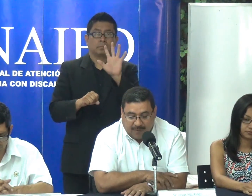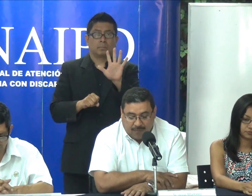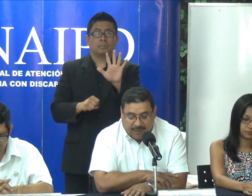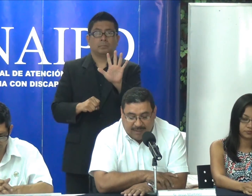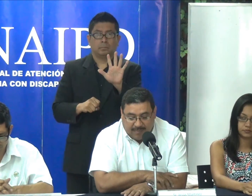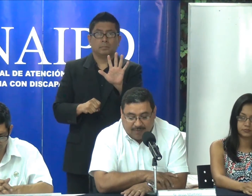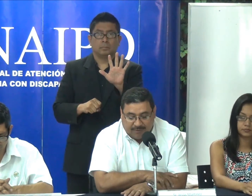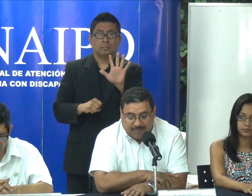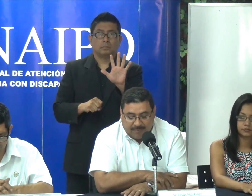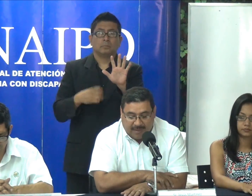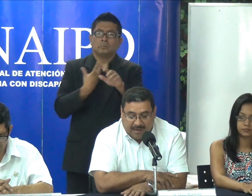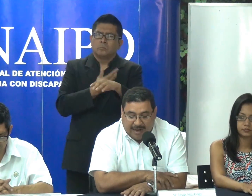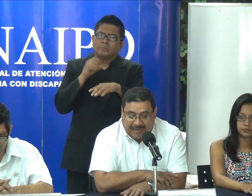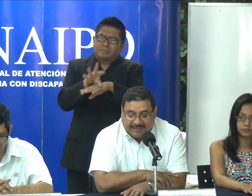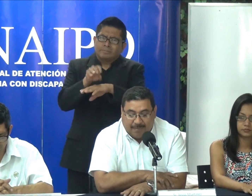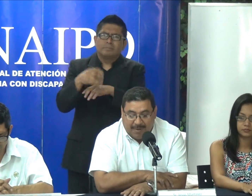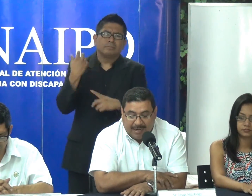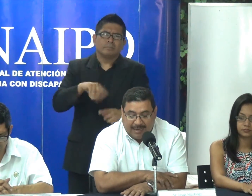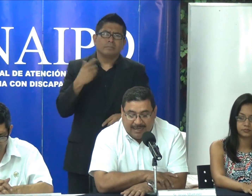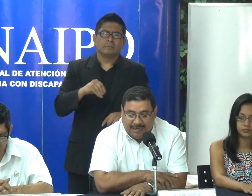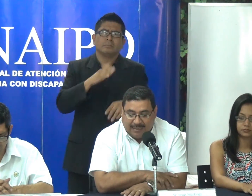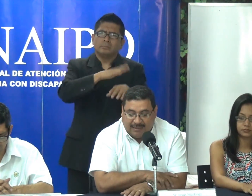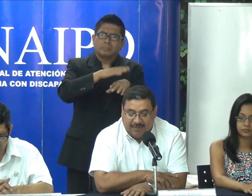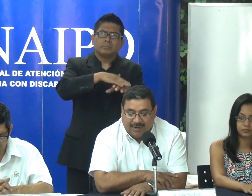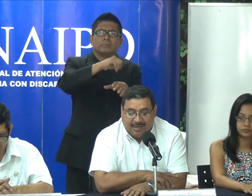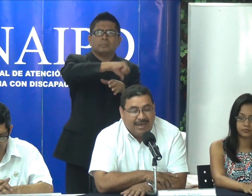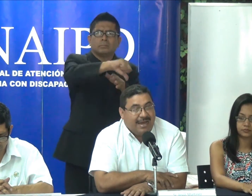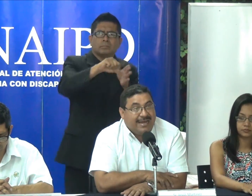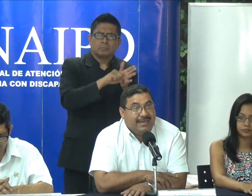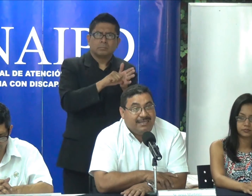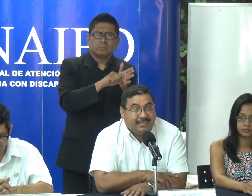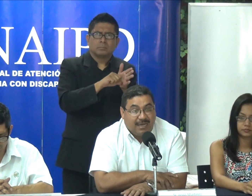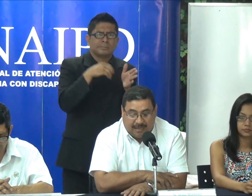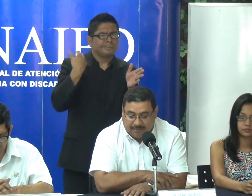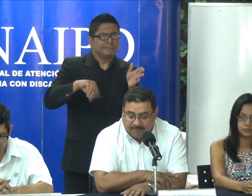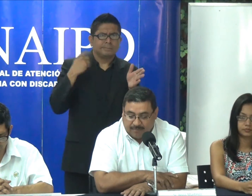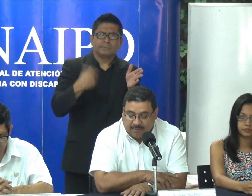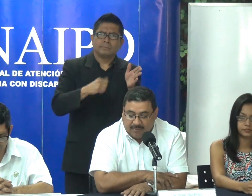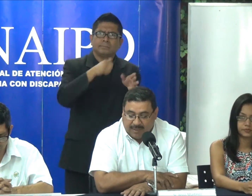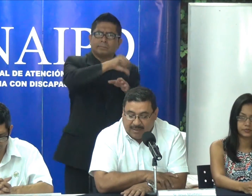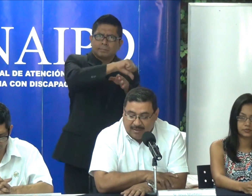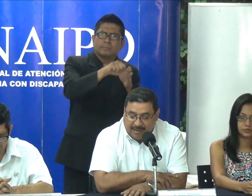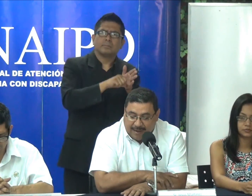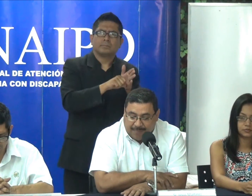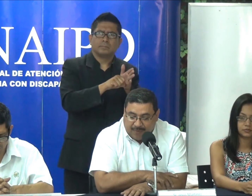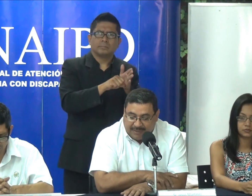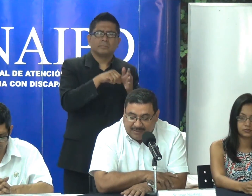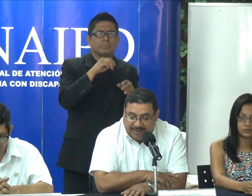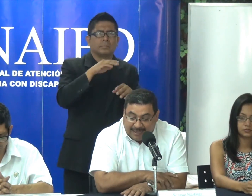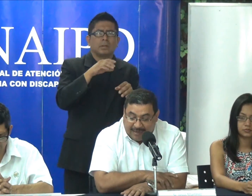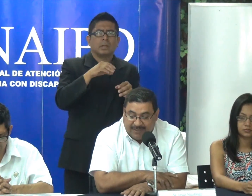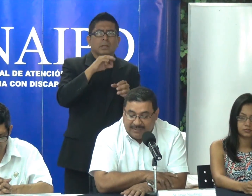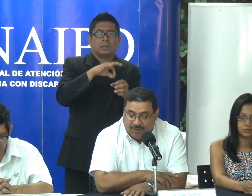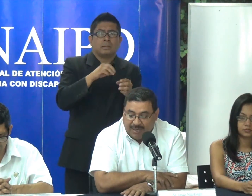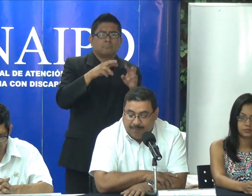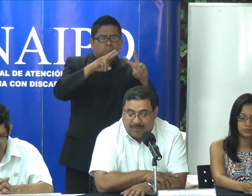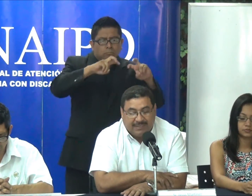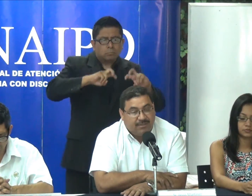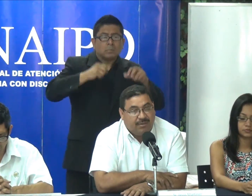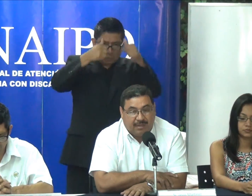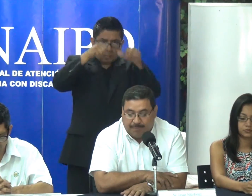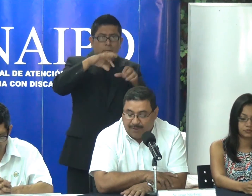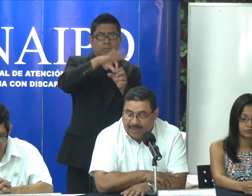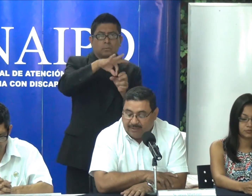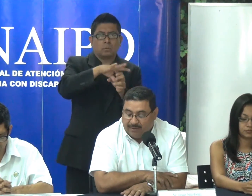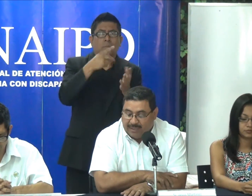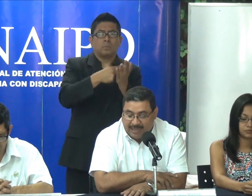5. Urgimos a la Asamblea Legislativa agilizar la revisión y